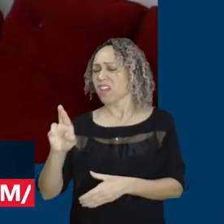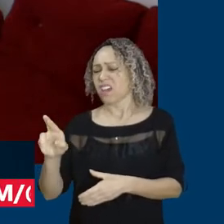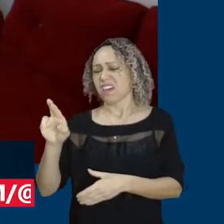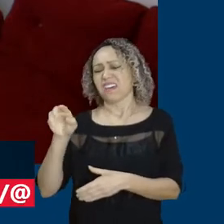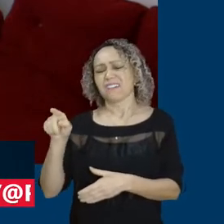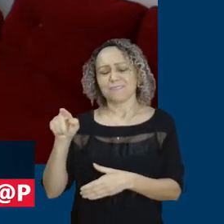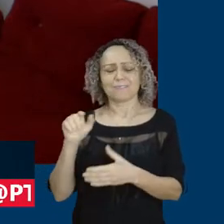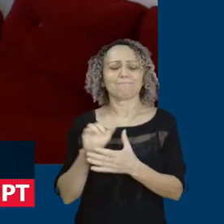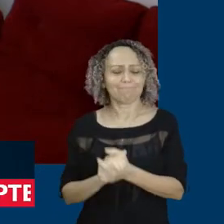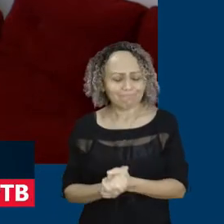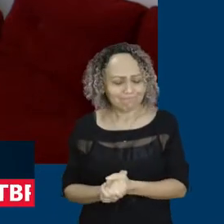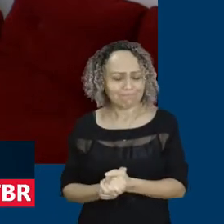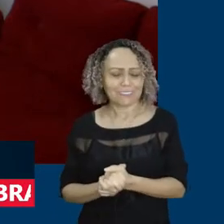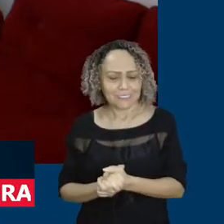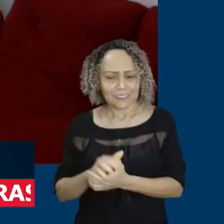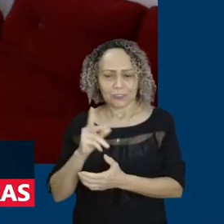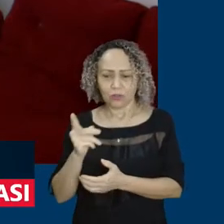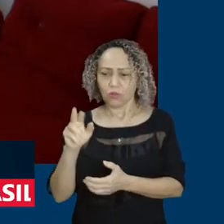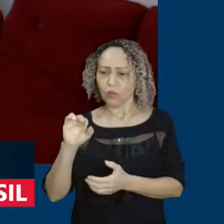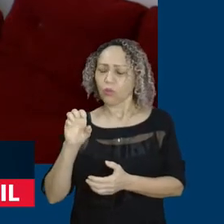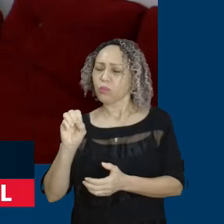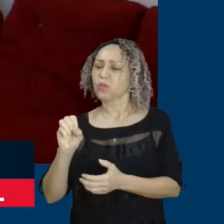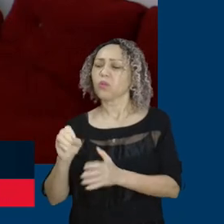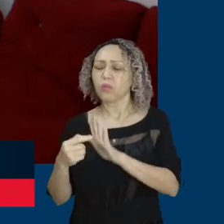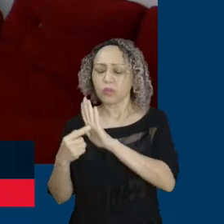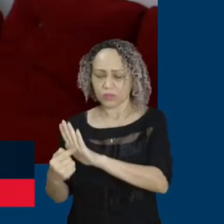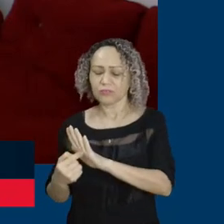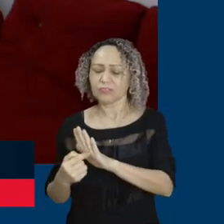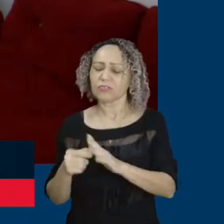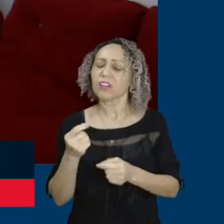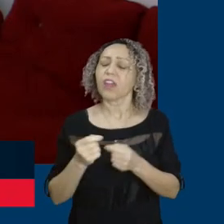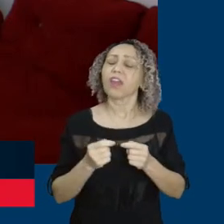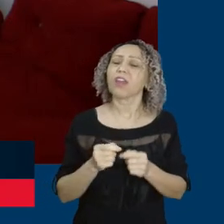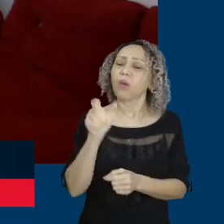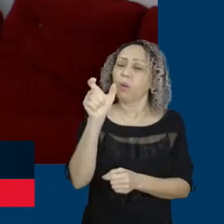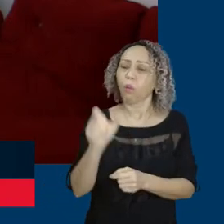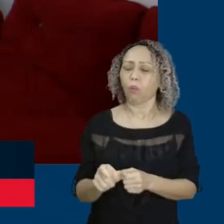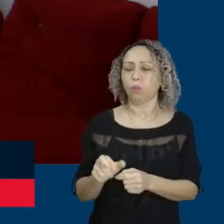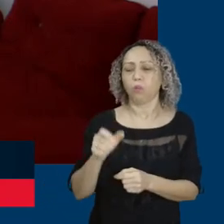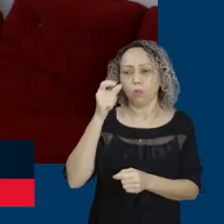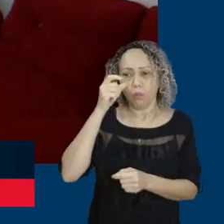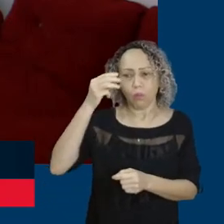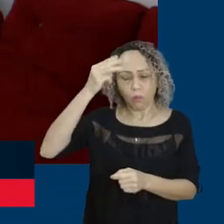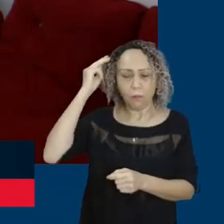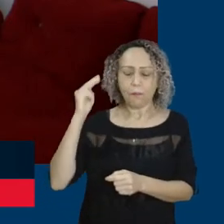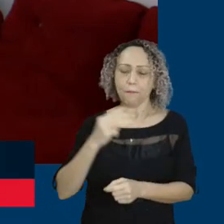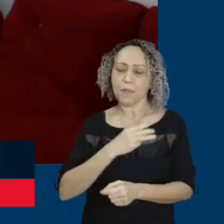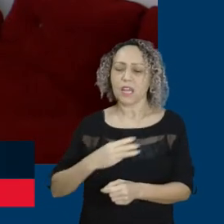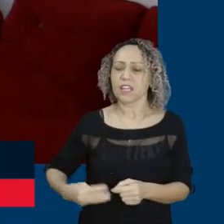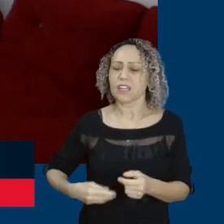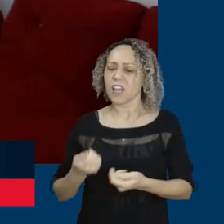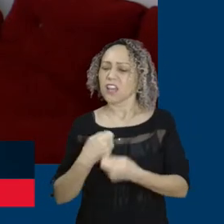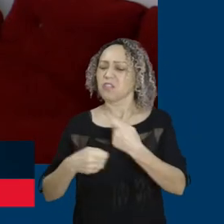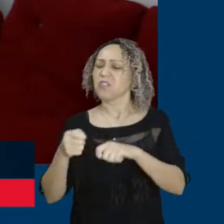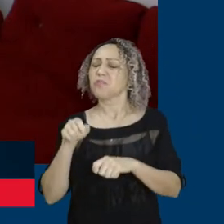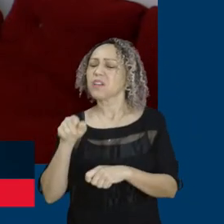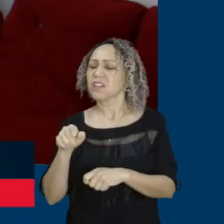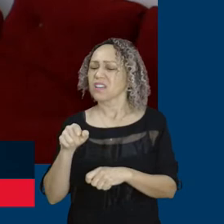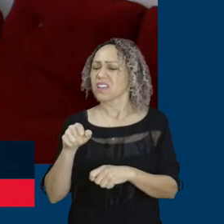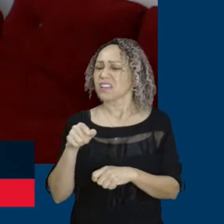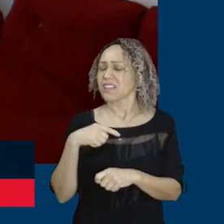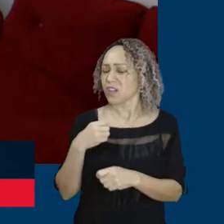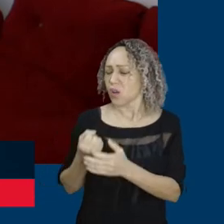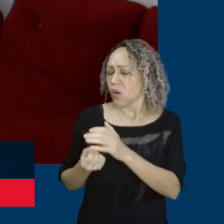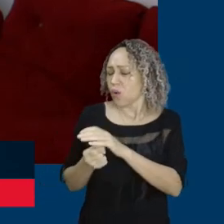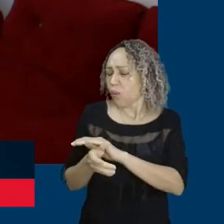de se imaginar aí o que o ministro da Economia, o apreciador de paraísos fiscais, Paulo Guedes, considera, né, se ele considera